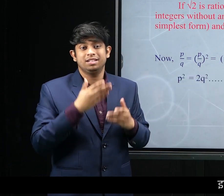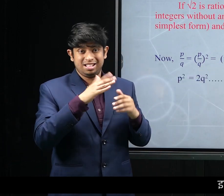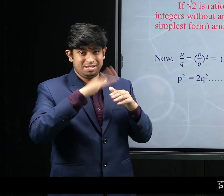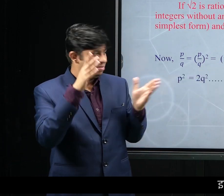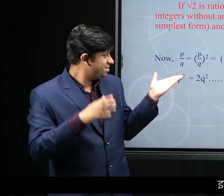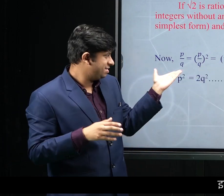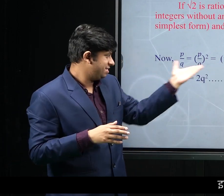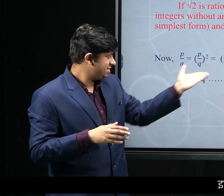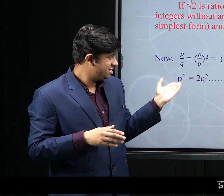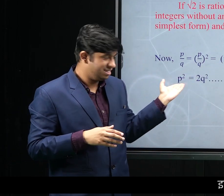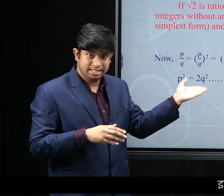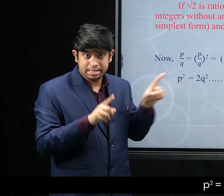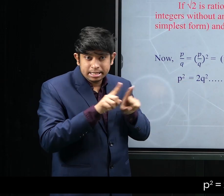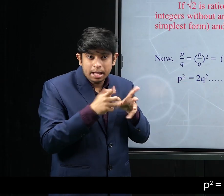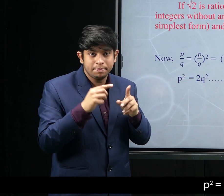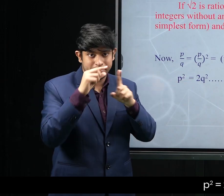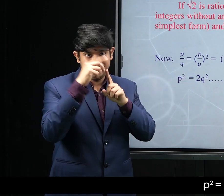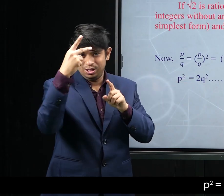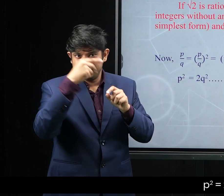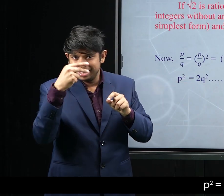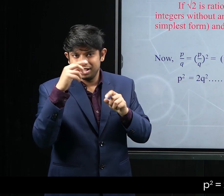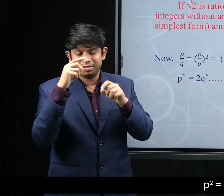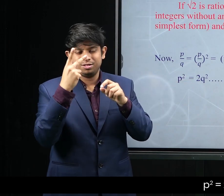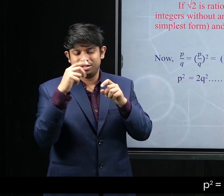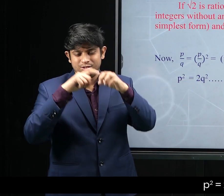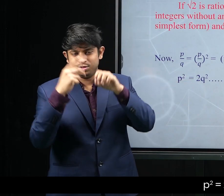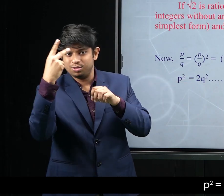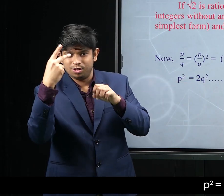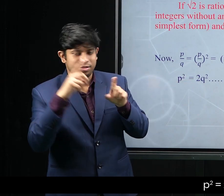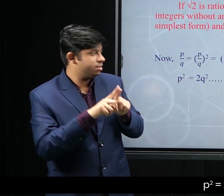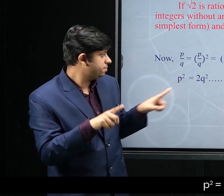इसलिए p स्क्वायर इज इक्वल्स टू 2q स्क्वायर,